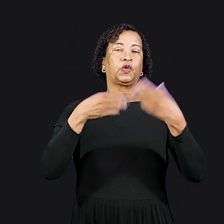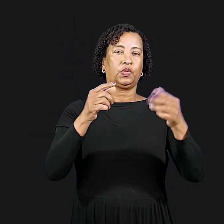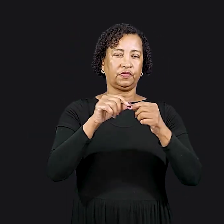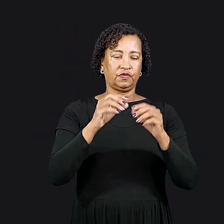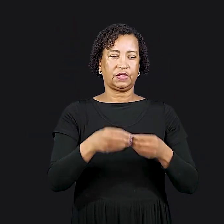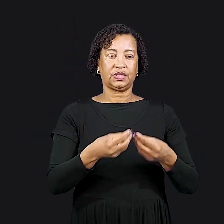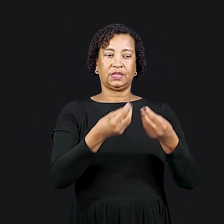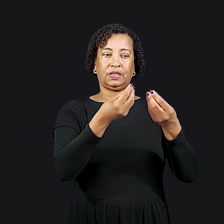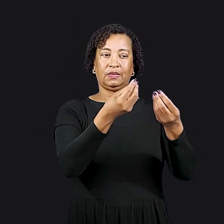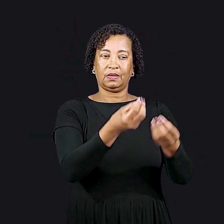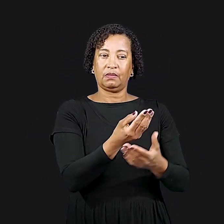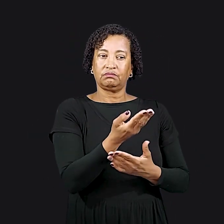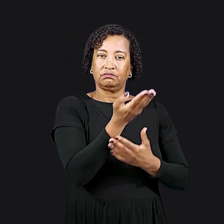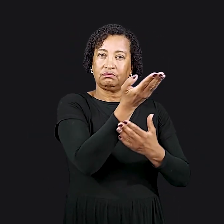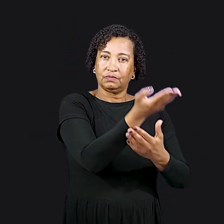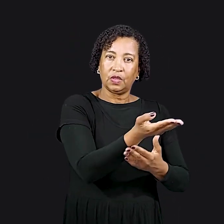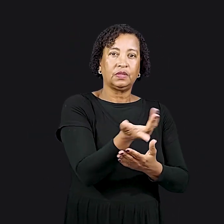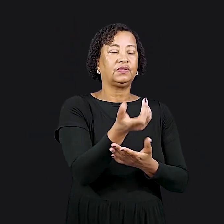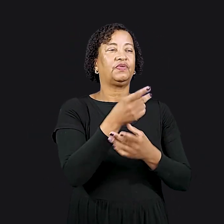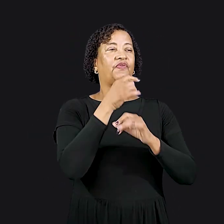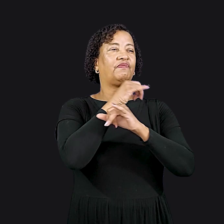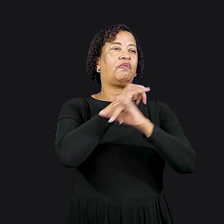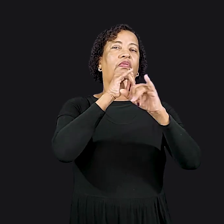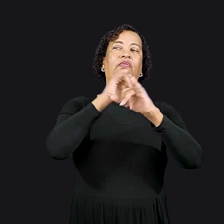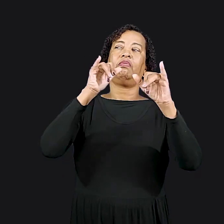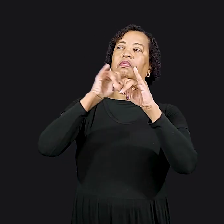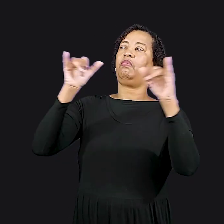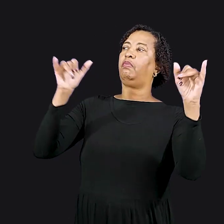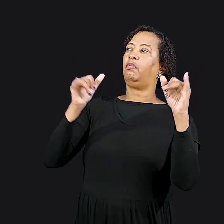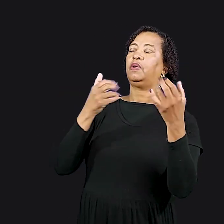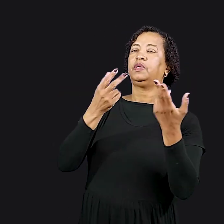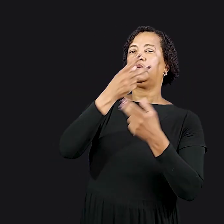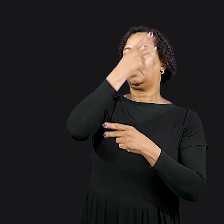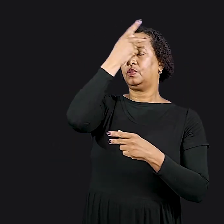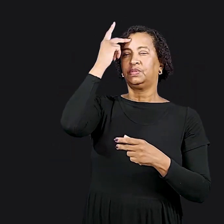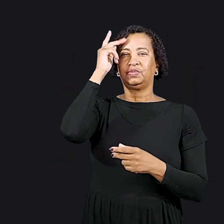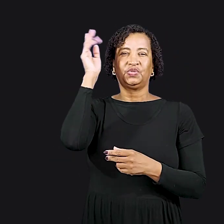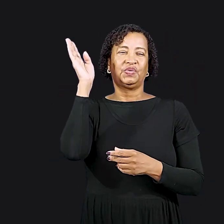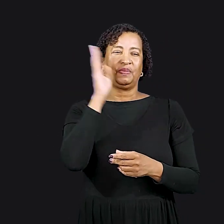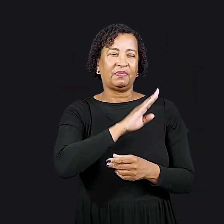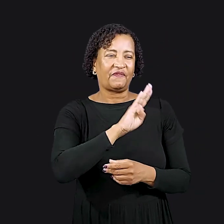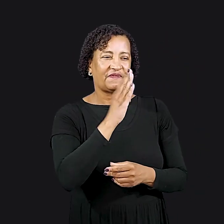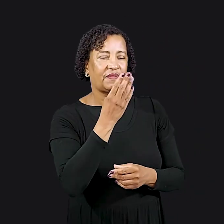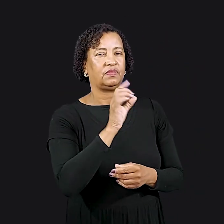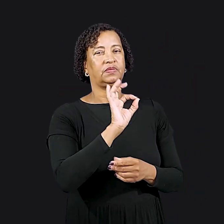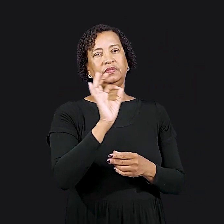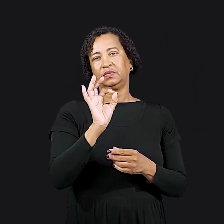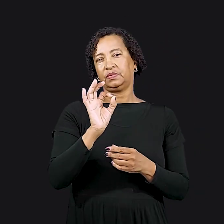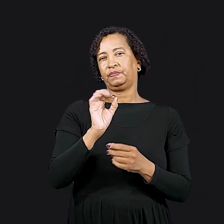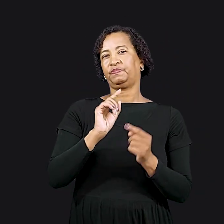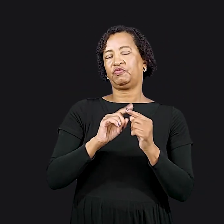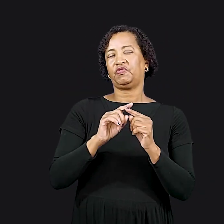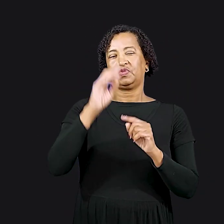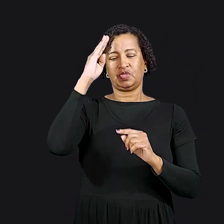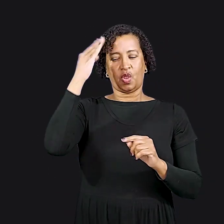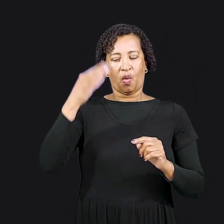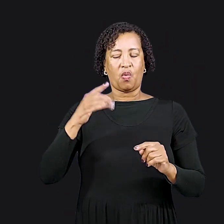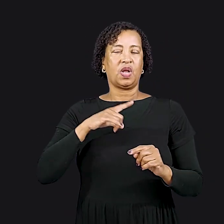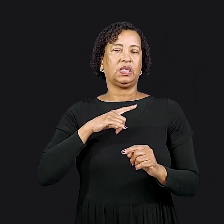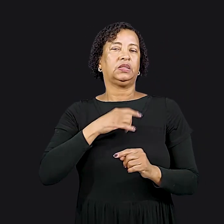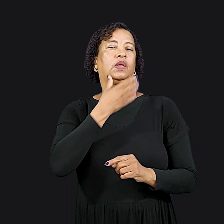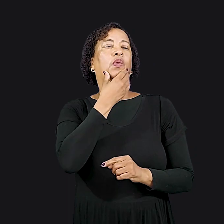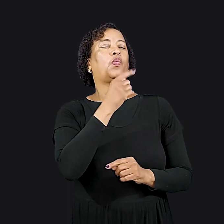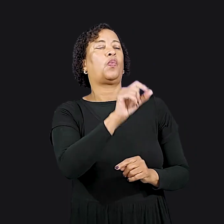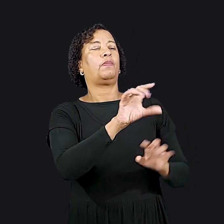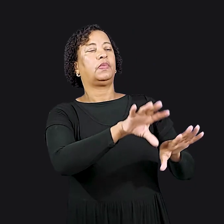quando você der esmola, não anuncie isso com trombetas, como fazem os hipócritas nas sinagogas e nas ruas, a fim de serem